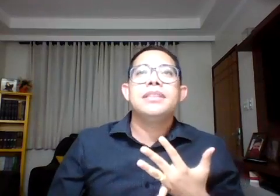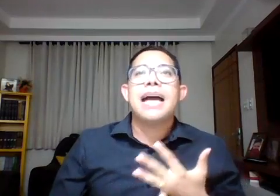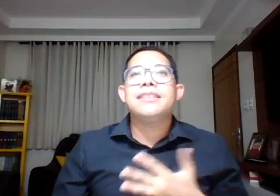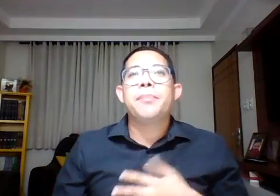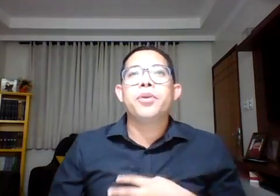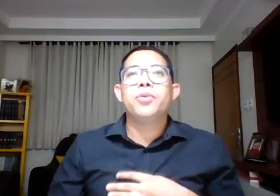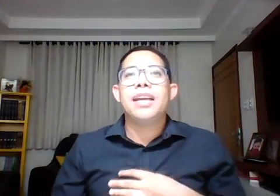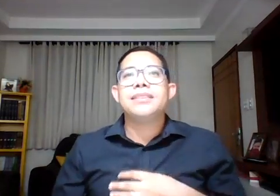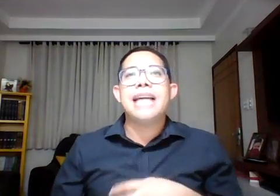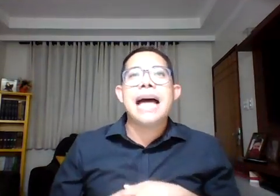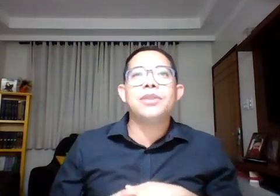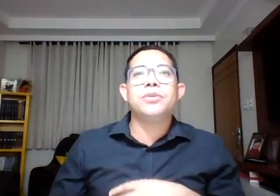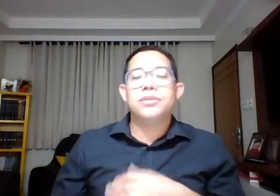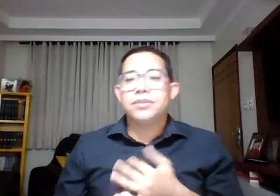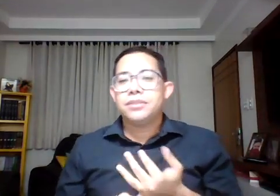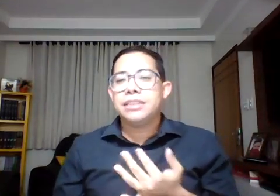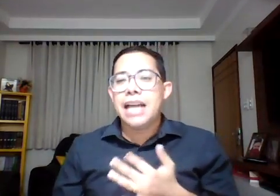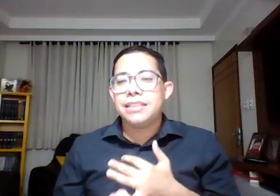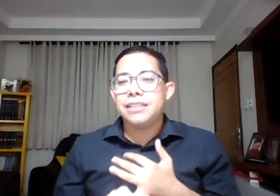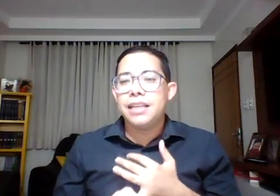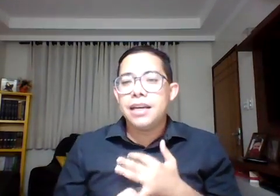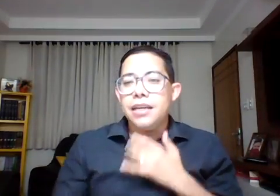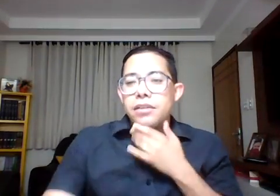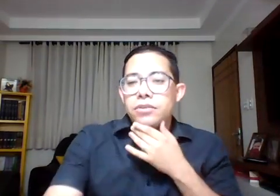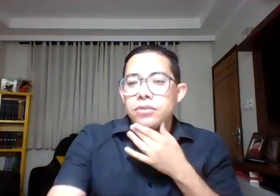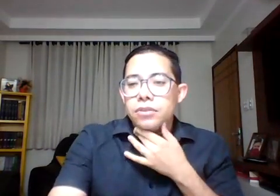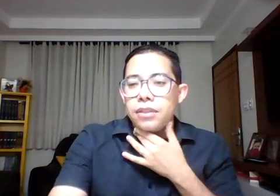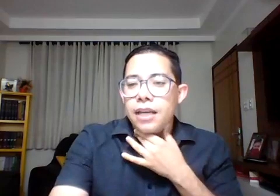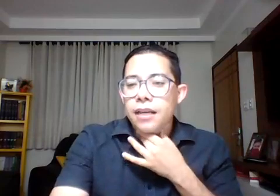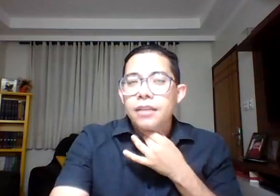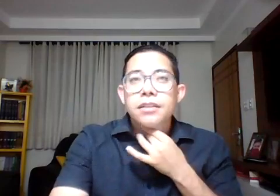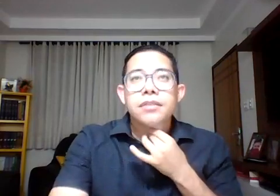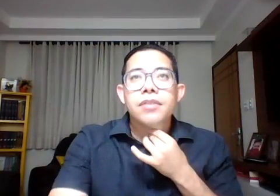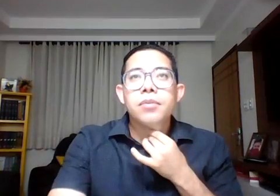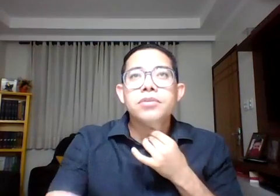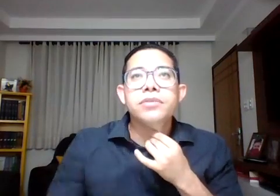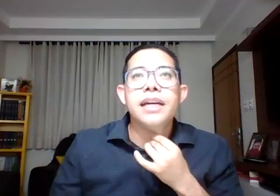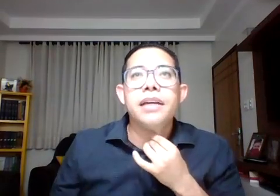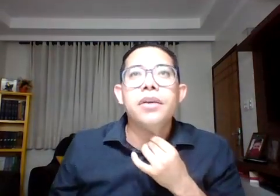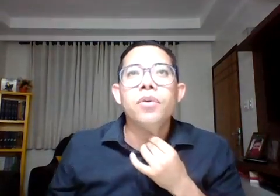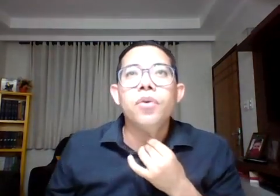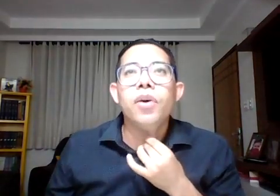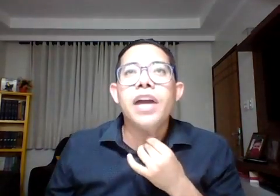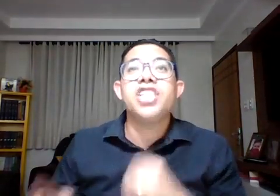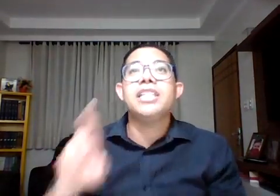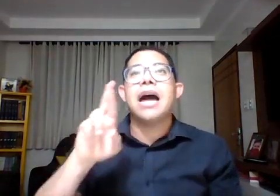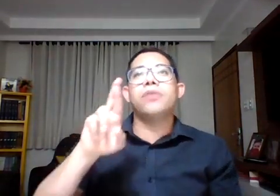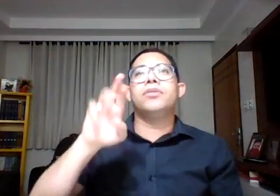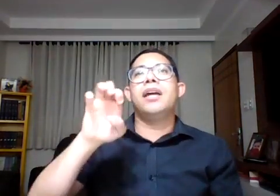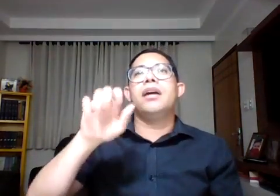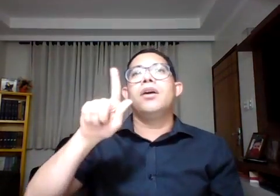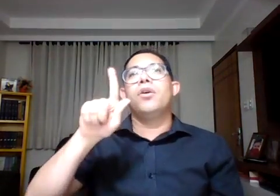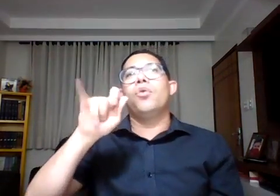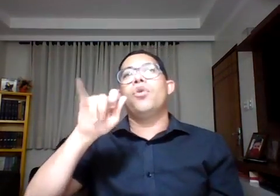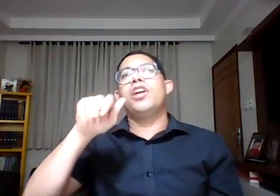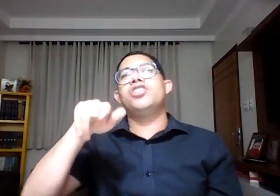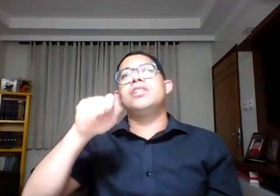Sinais aportuguesado. Será que seria isso? Né? Vamos ver aqui o Reginaldo, né? O